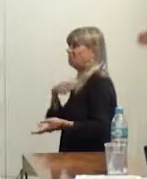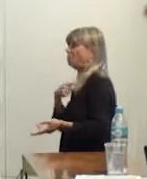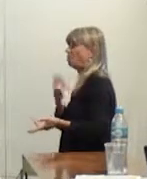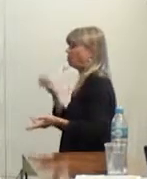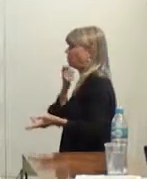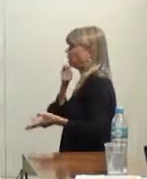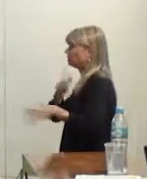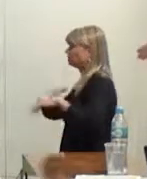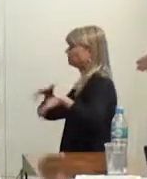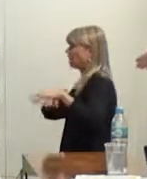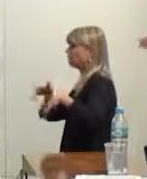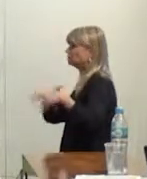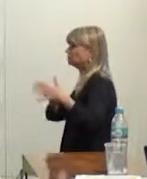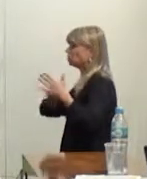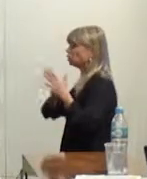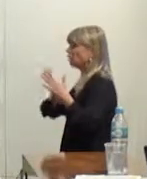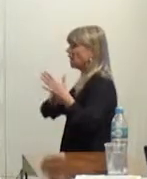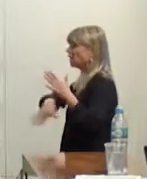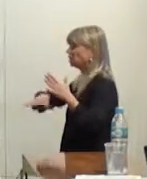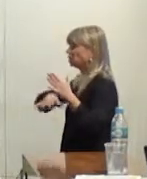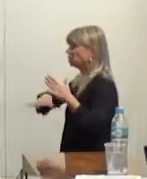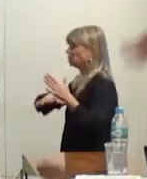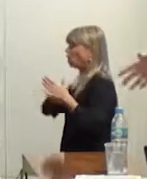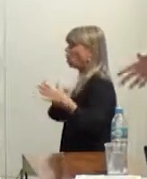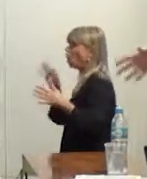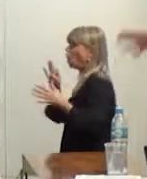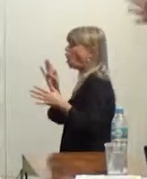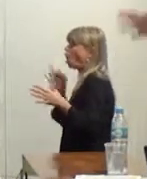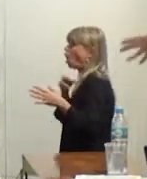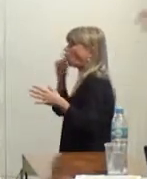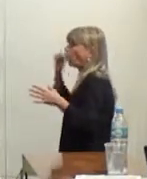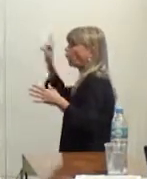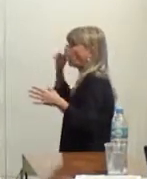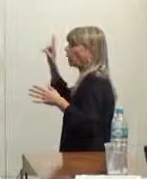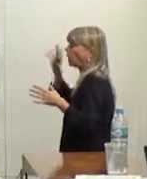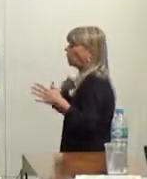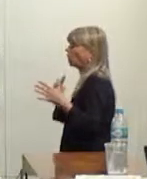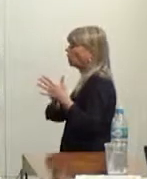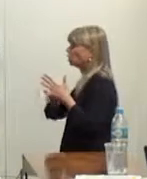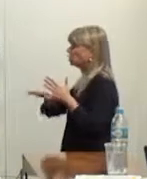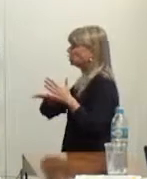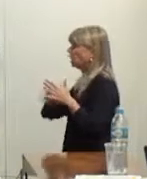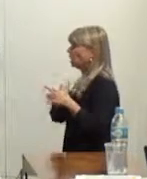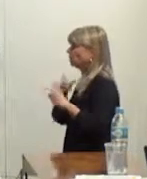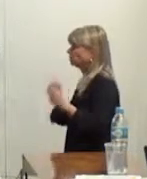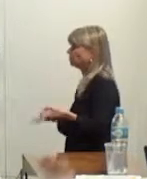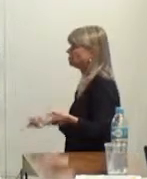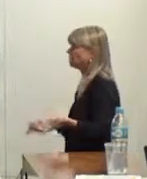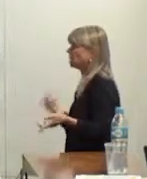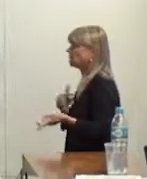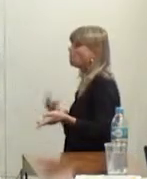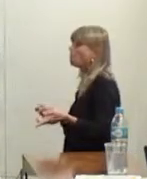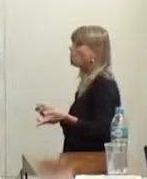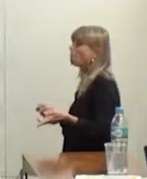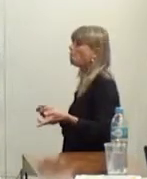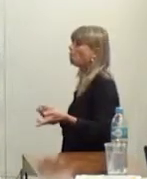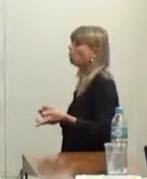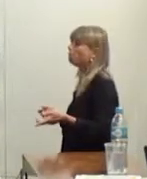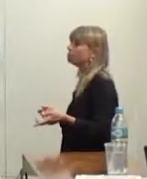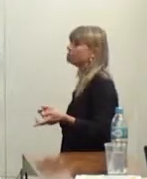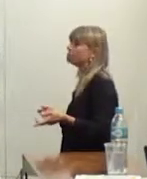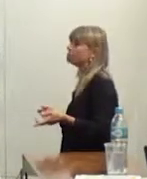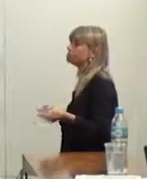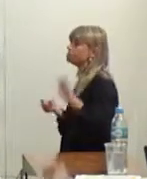el tránsito en el centro, miremos lo que está sucediendo con el ruido en el centro o en el macrocentro. Entonces,